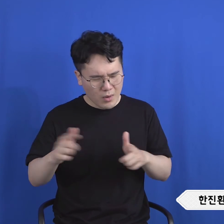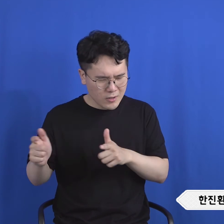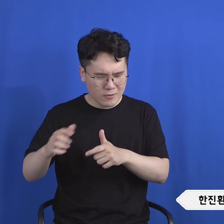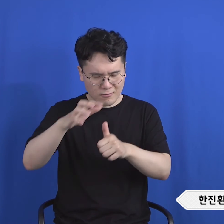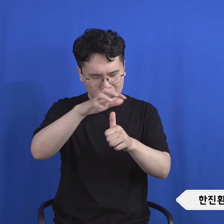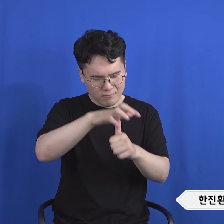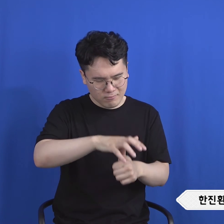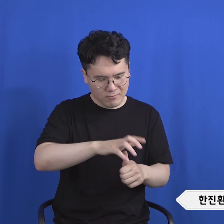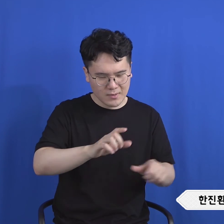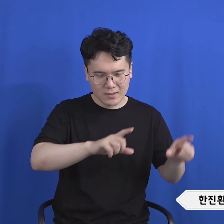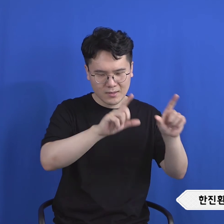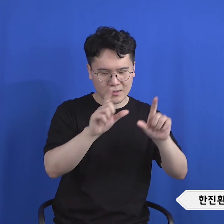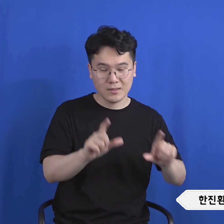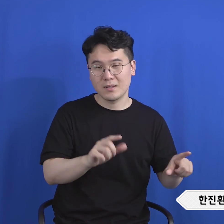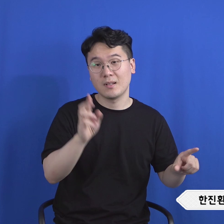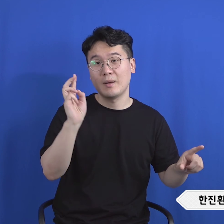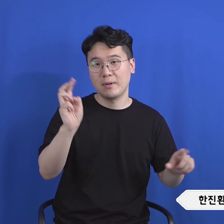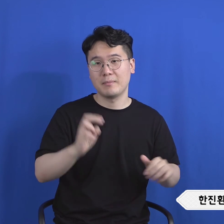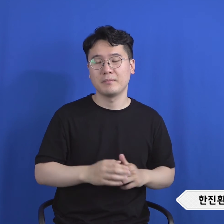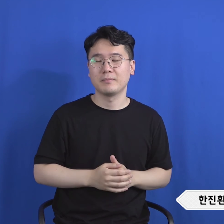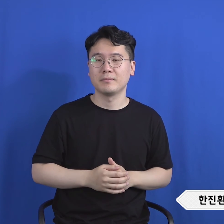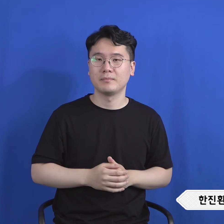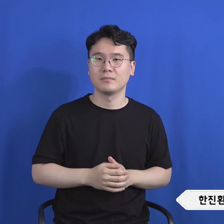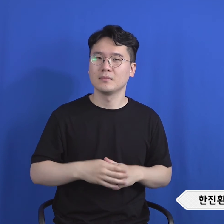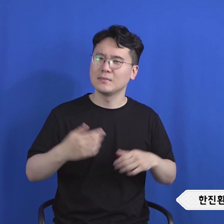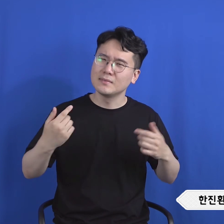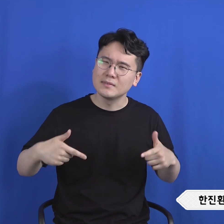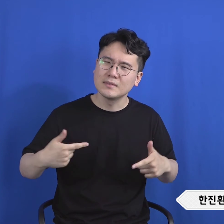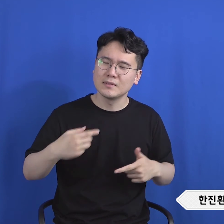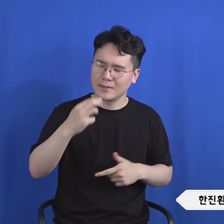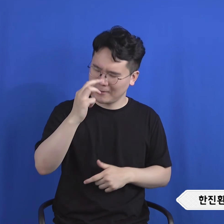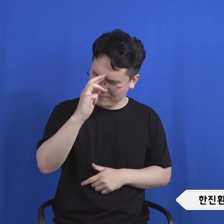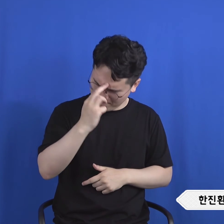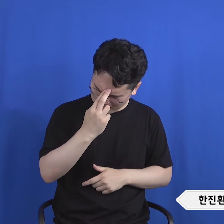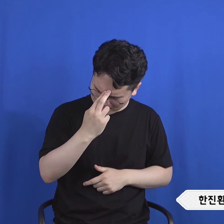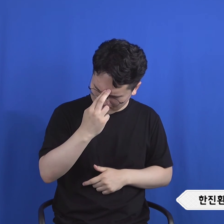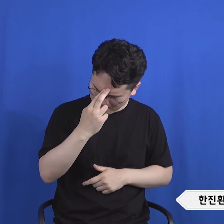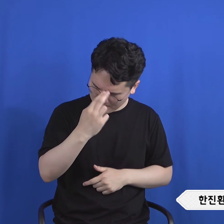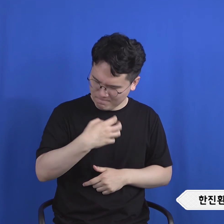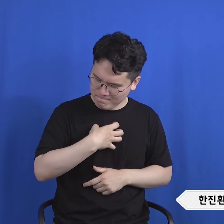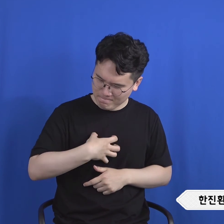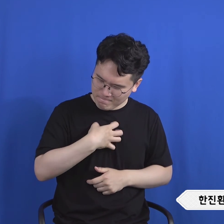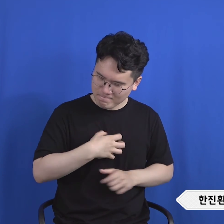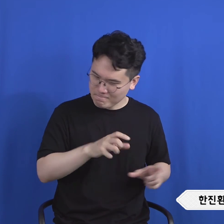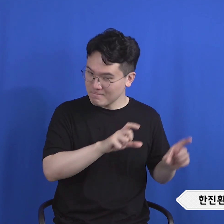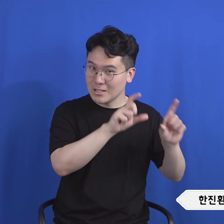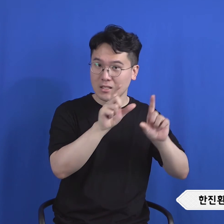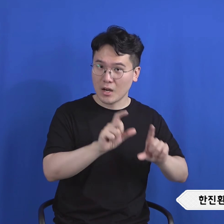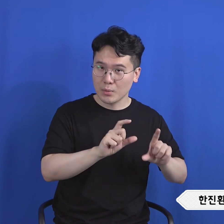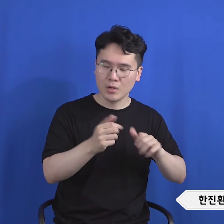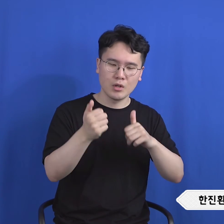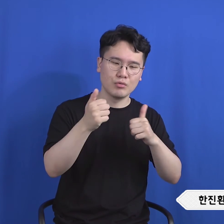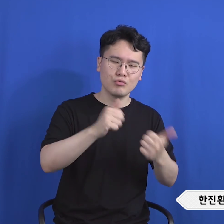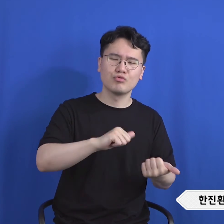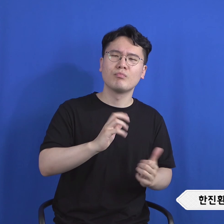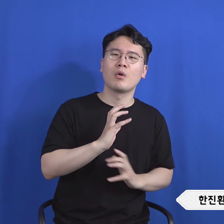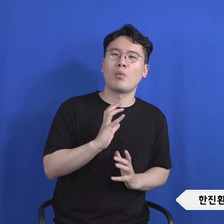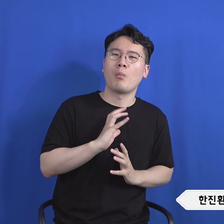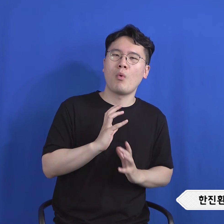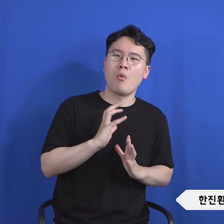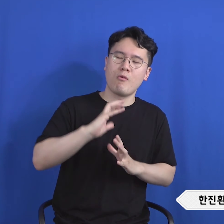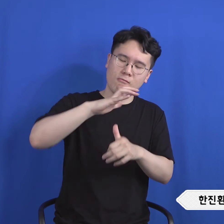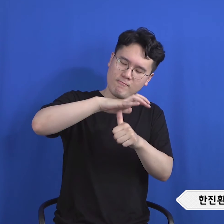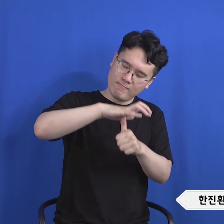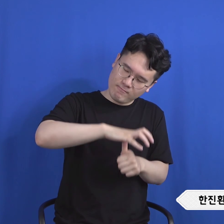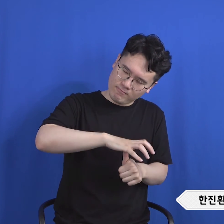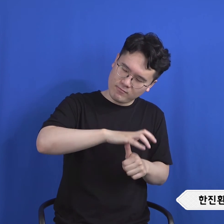살고 있겠습니까? 늘 근심 걱정에 짓눌리고 또 특별히 죽음의 공포에 짓눌리고 그러면서